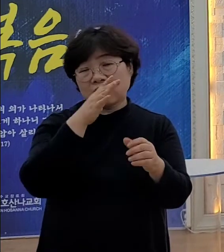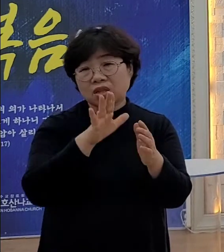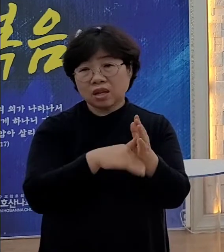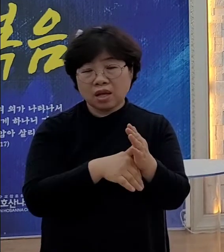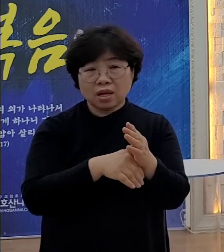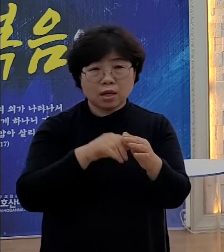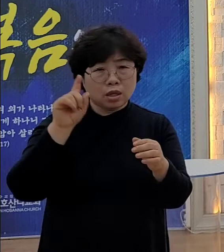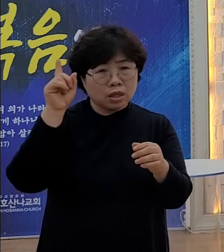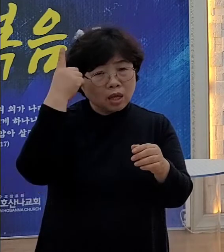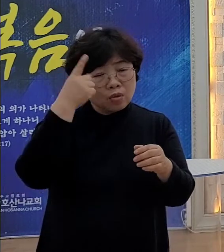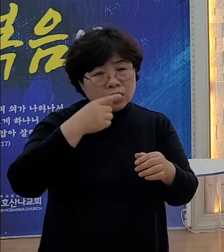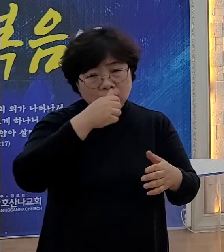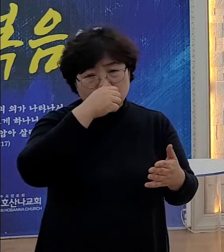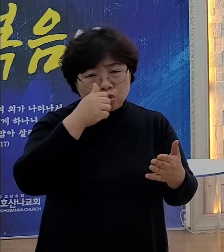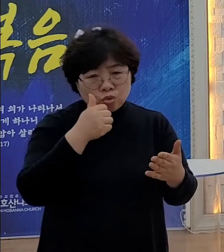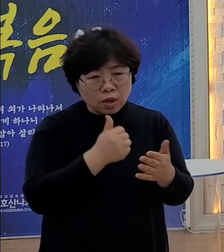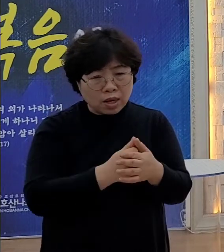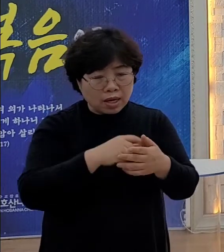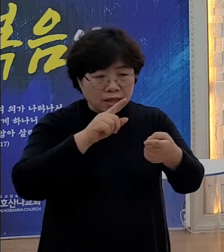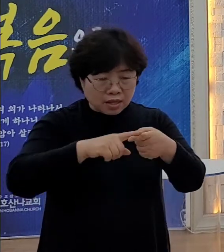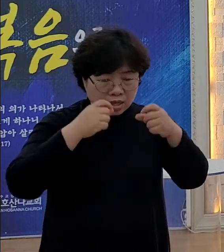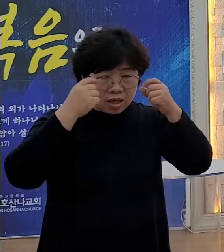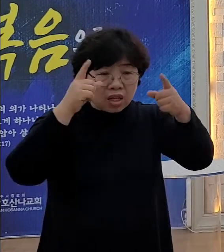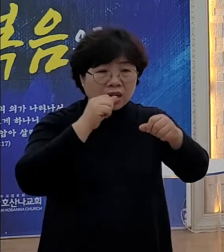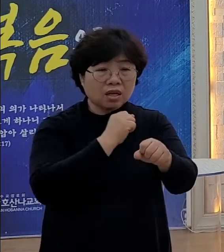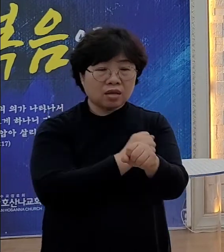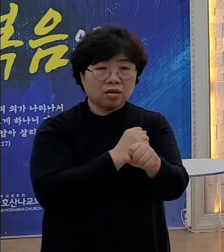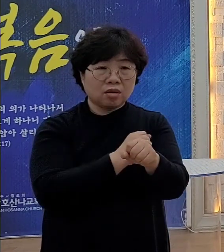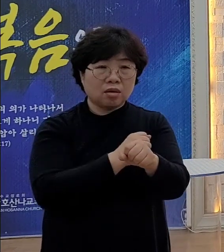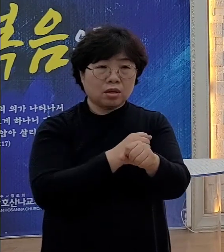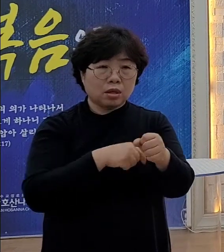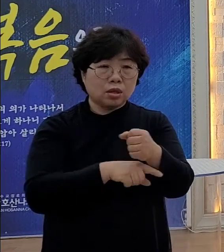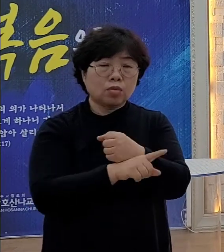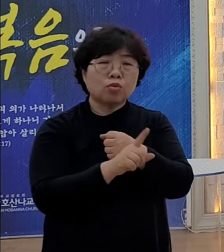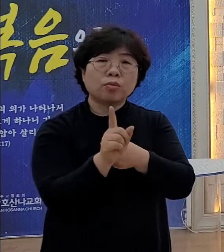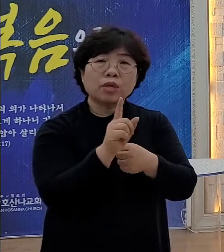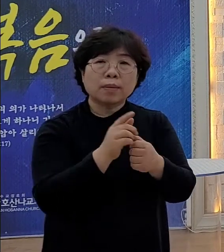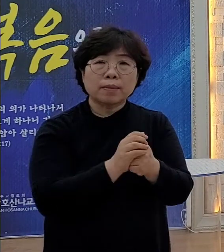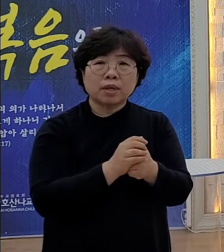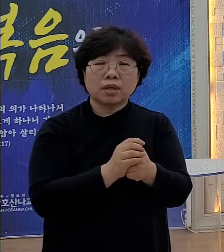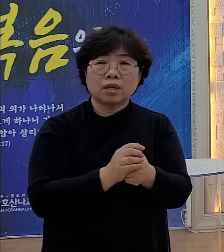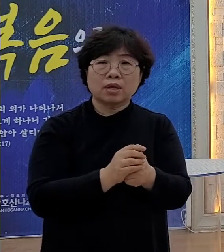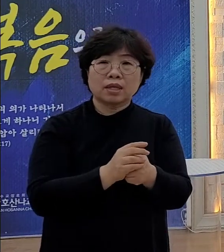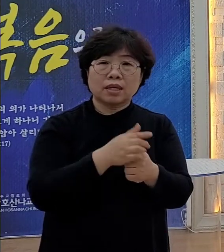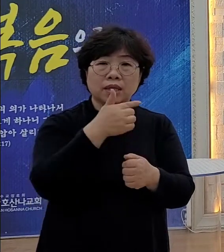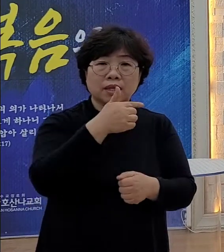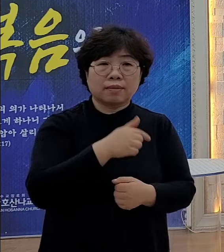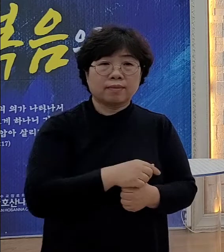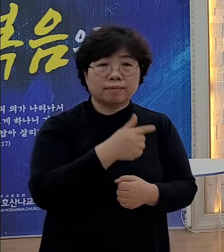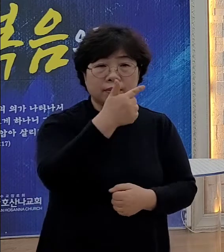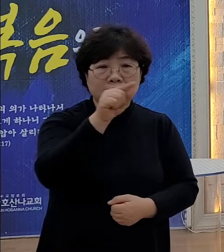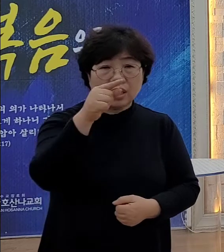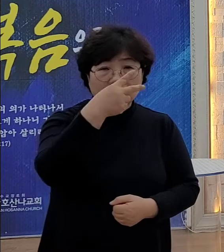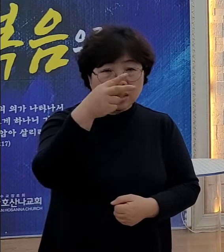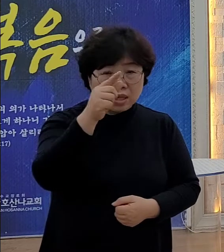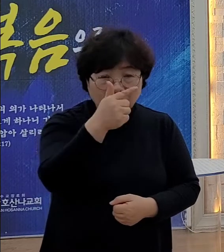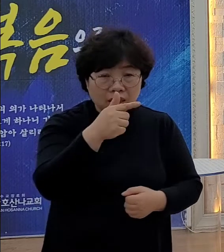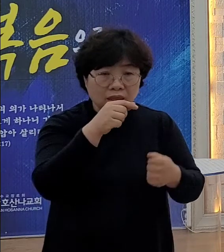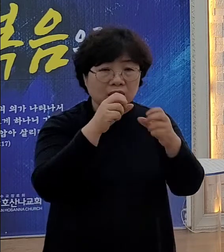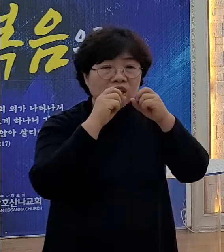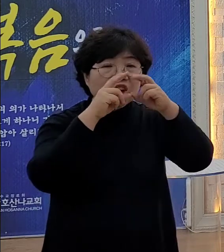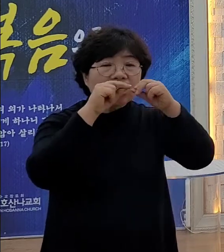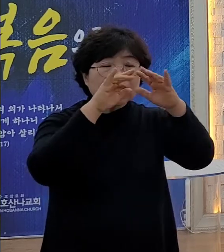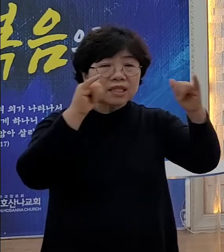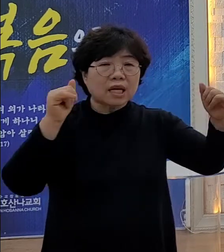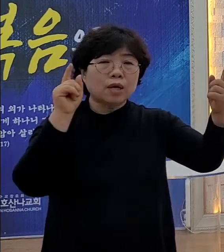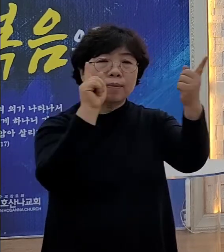이 다윗이 자기가 죄다라는 것을 하나님 앞에 돌이키고 회개할 마음을 언제 먹었냐고. 나단이라고 하는 그